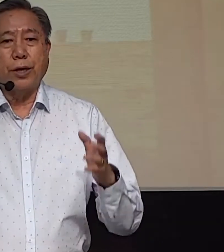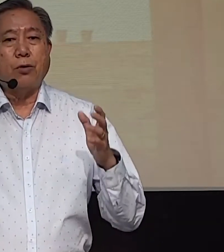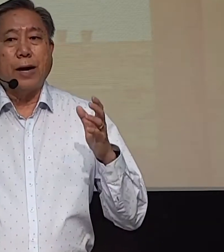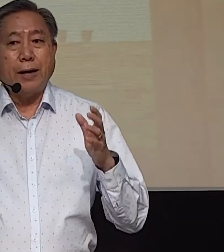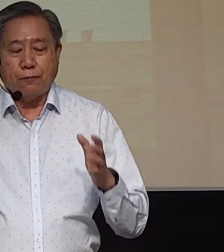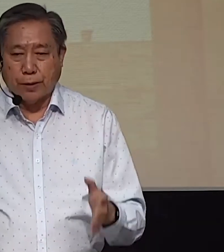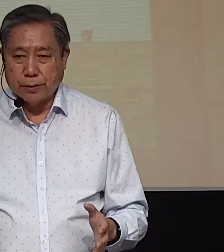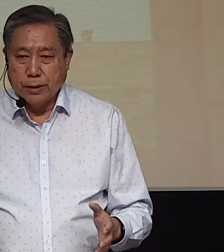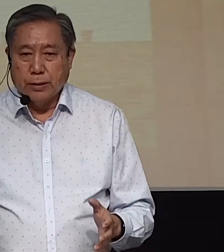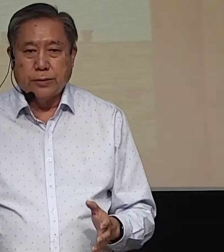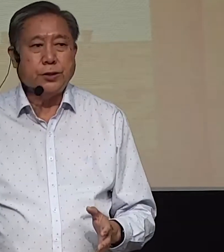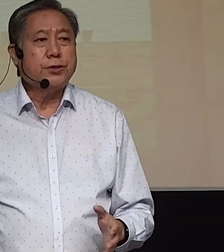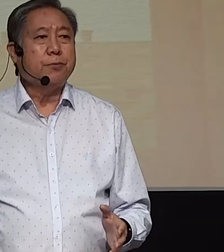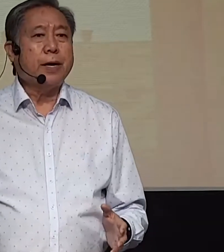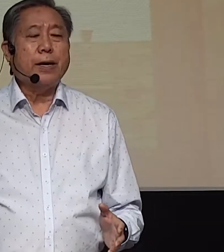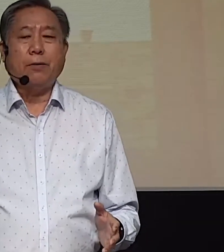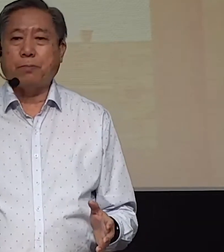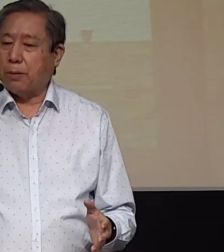quando criou a Eva,